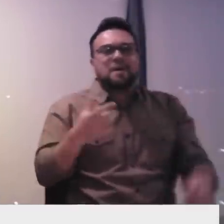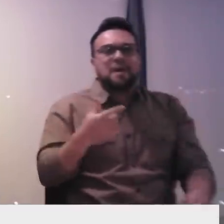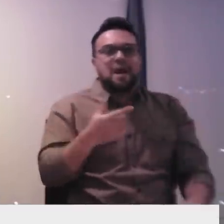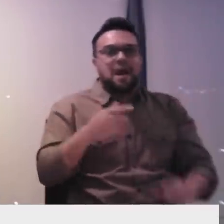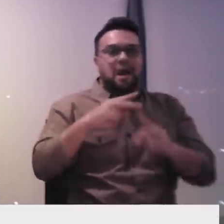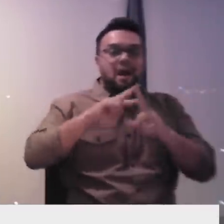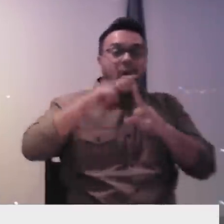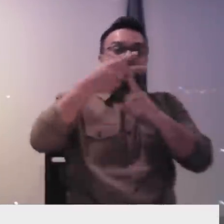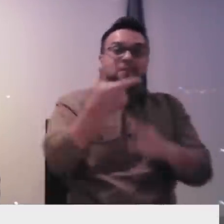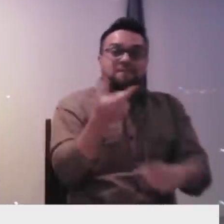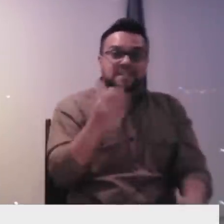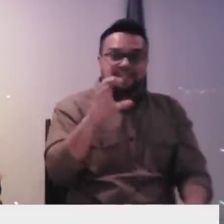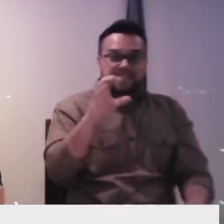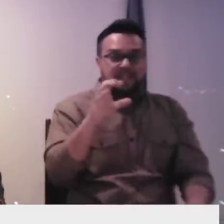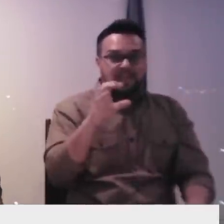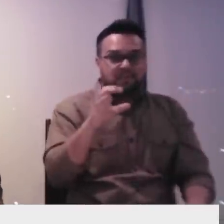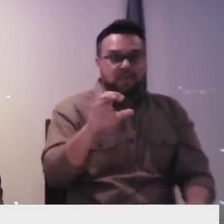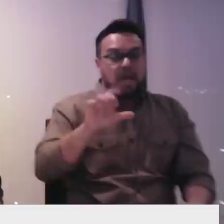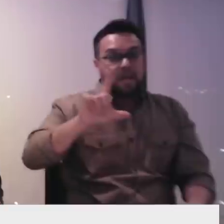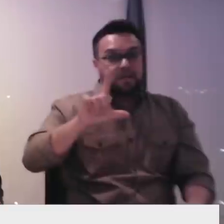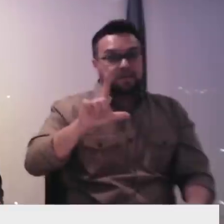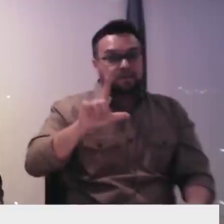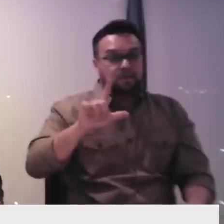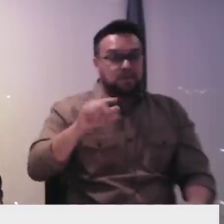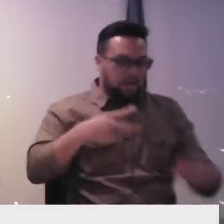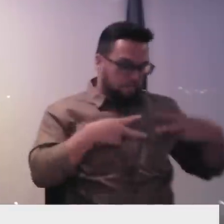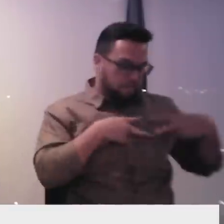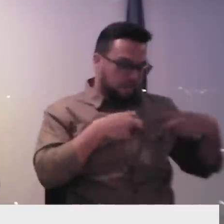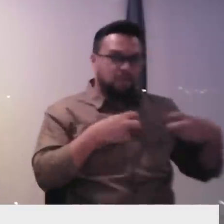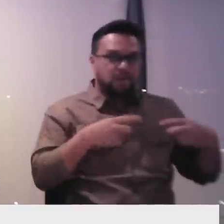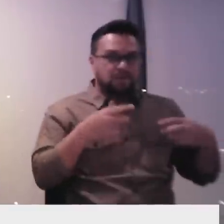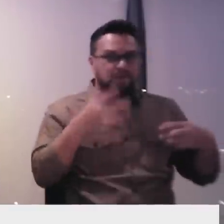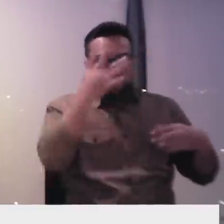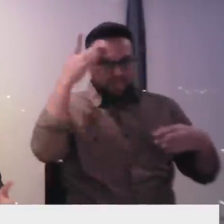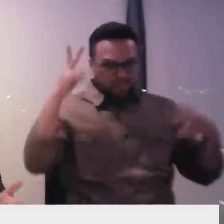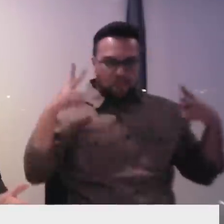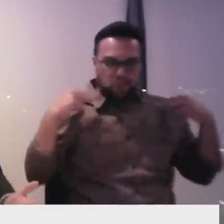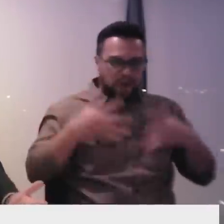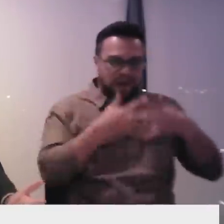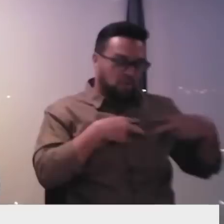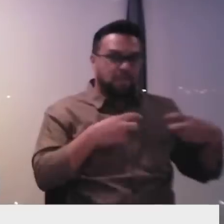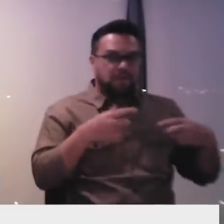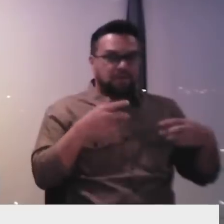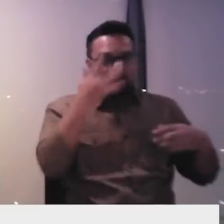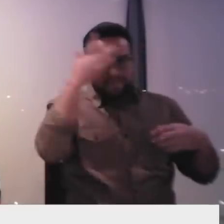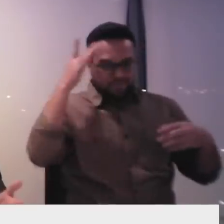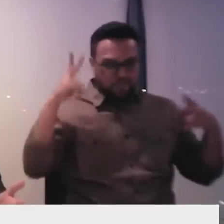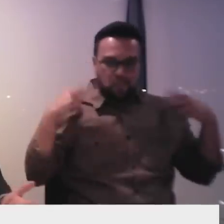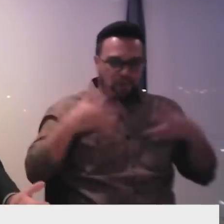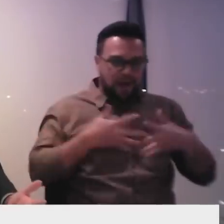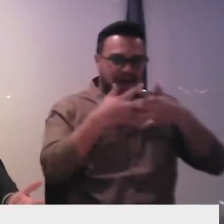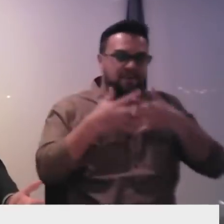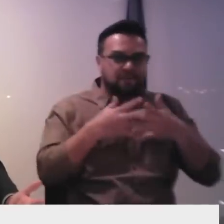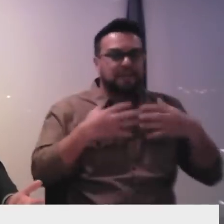reajuste da Petrobras, acho que 20 centavos, mais ou menos, não. O litro pesa bastante, sabemos disso. Tá? E eu quero que